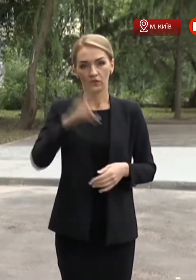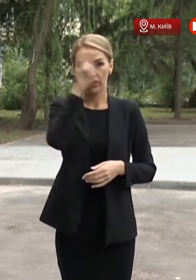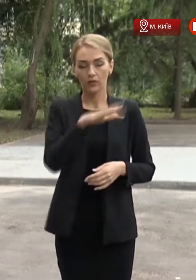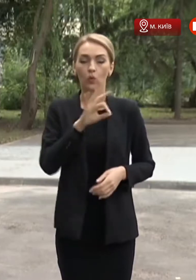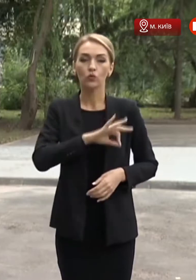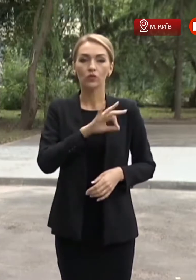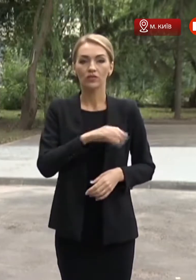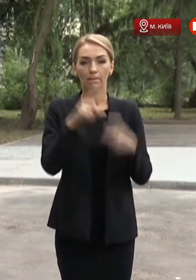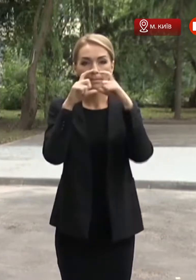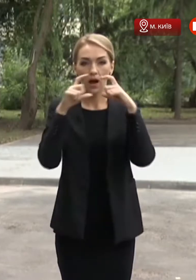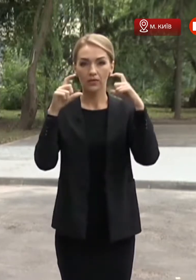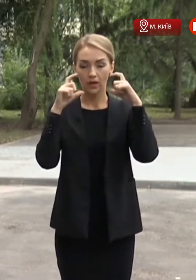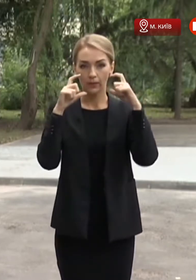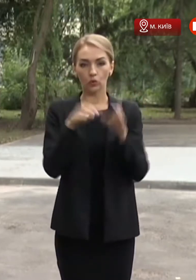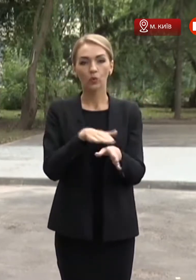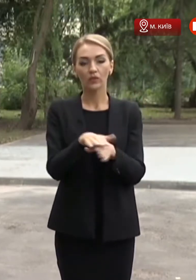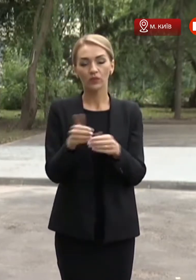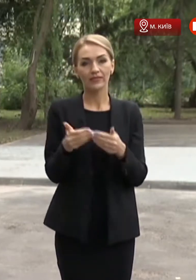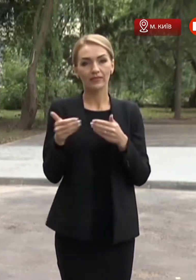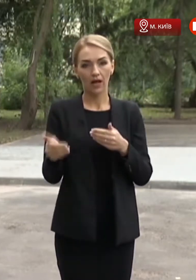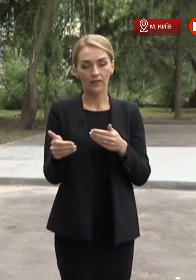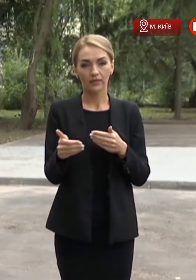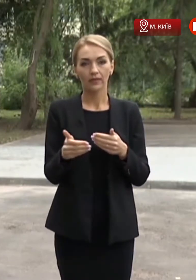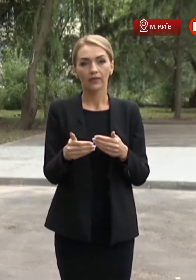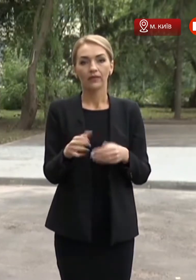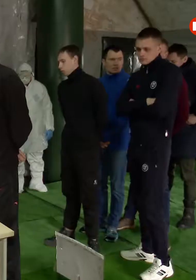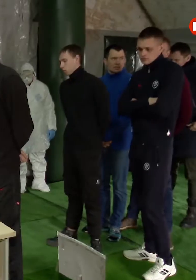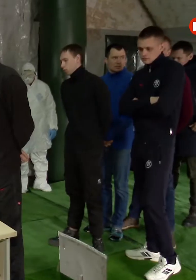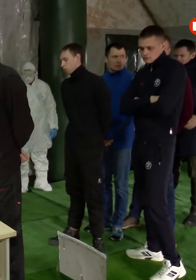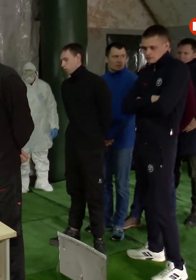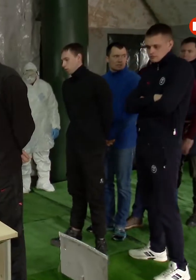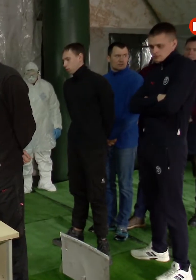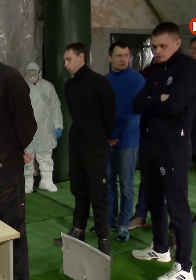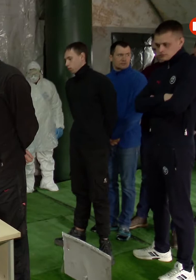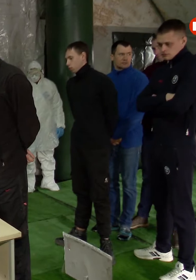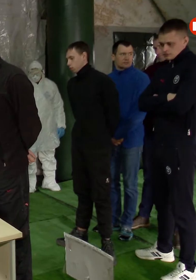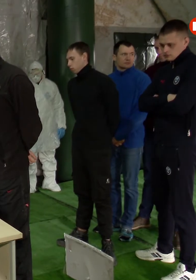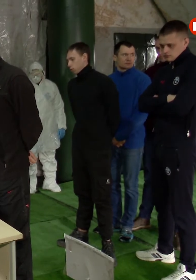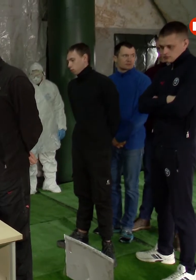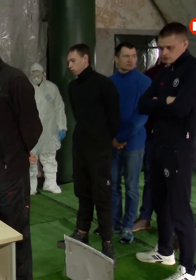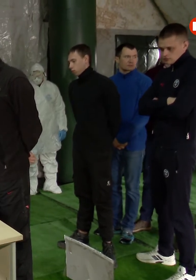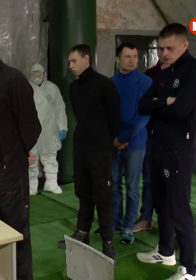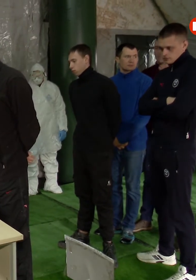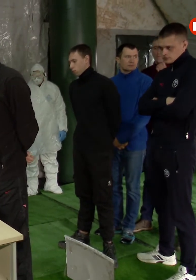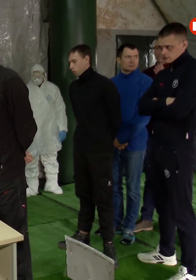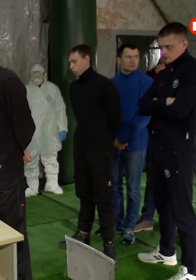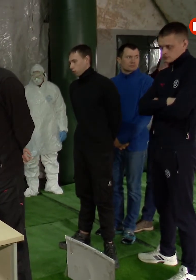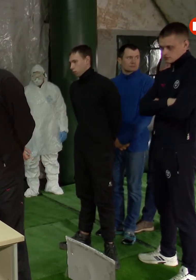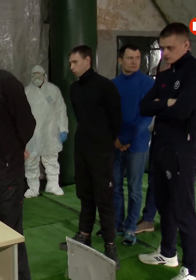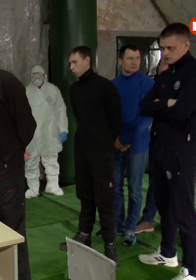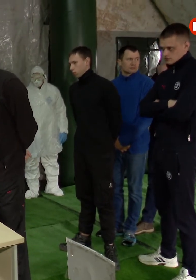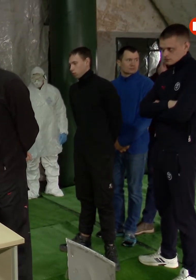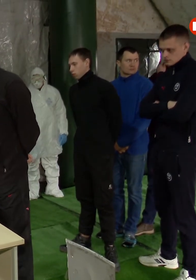Користуйтесь масками, дотримуйтесь дистанції, тримайте чистими руки. На Дніпропетровщині наразі 4 великі